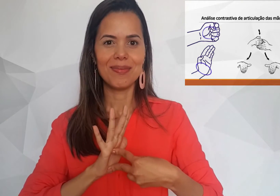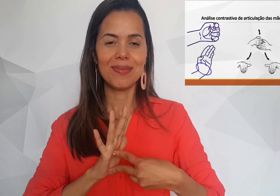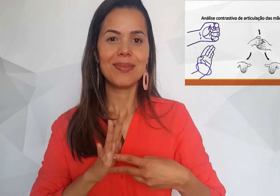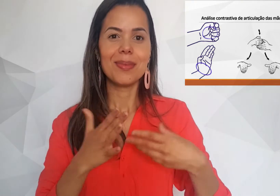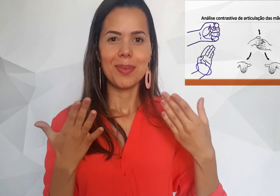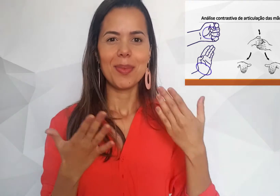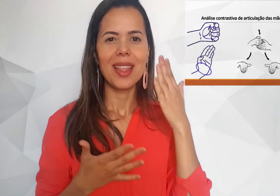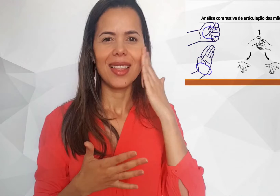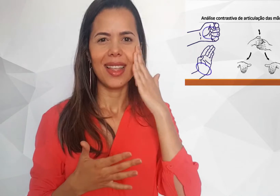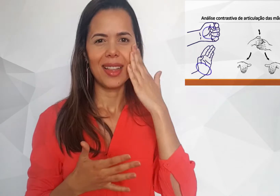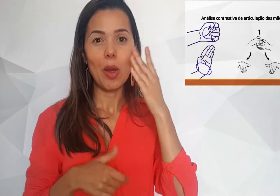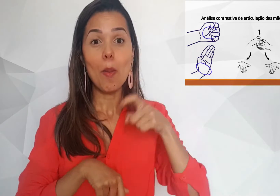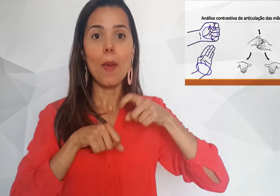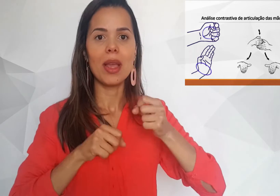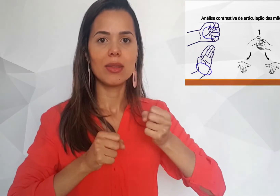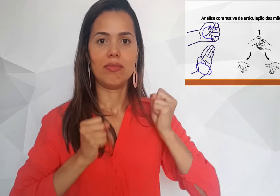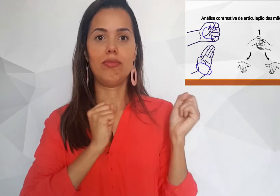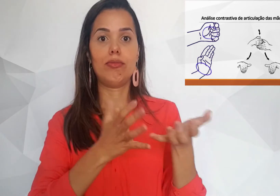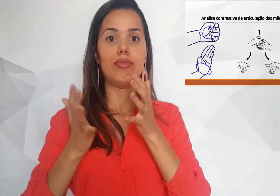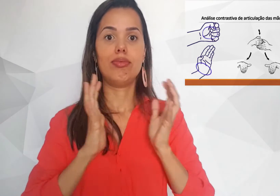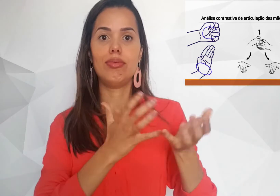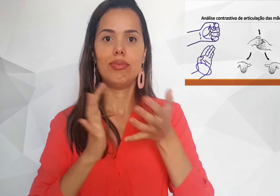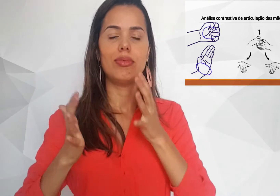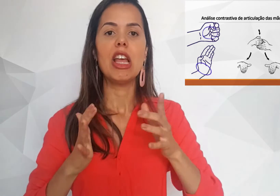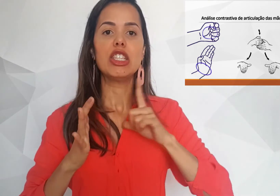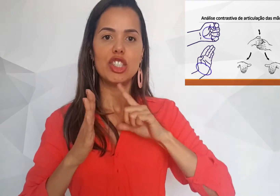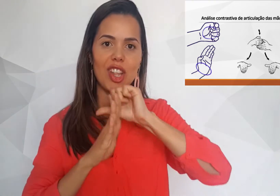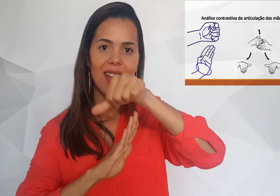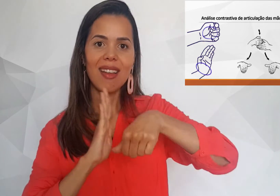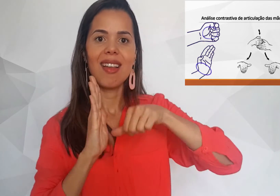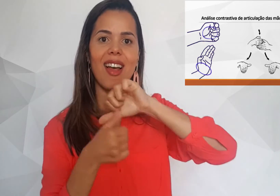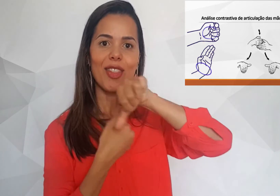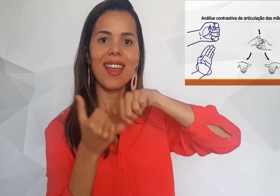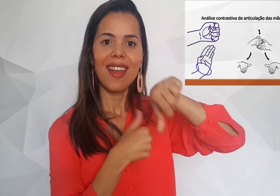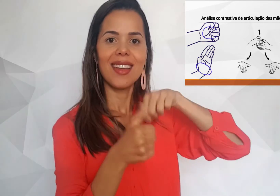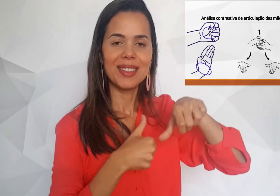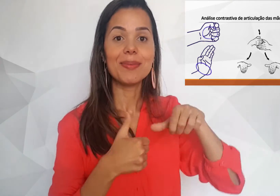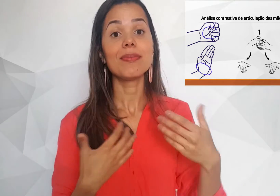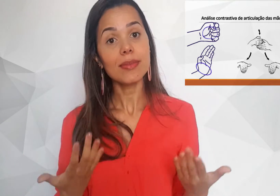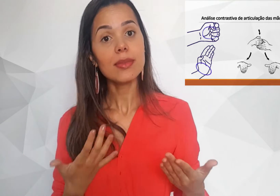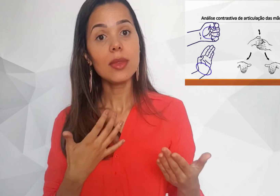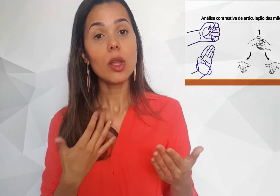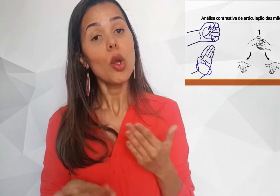significado no momento de produção linguística. Tem-se a partir daí,